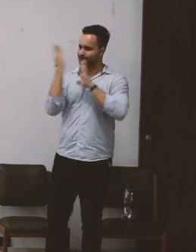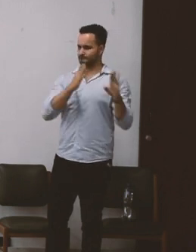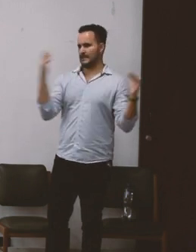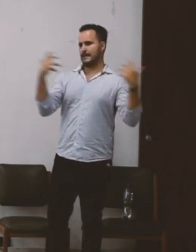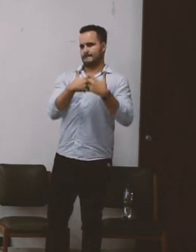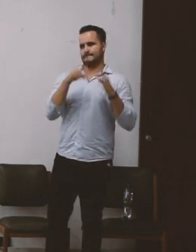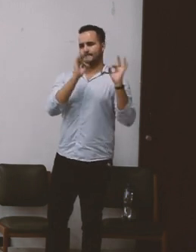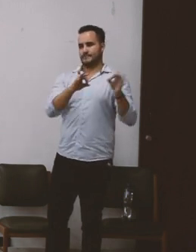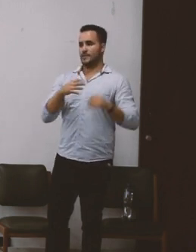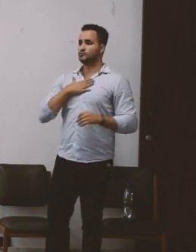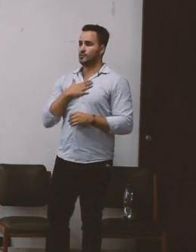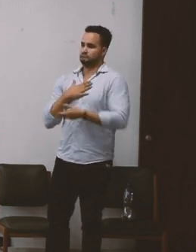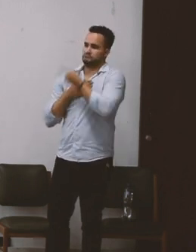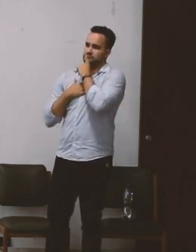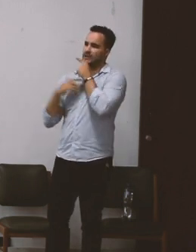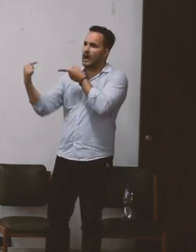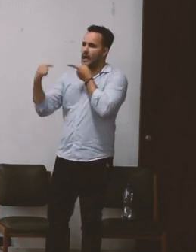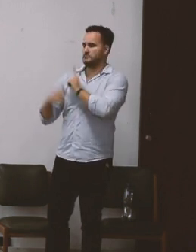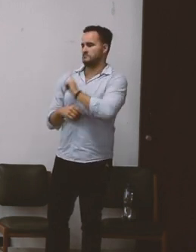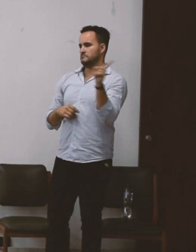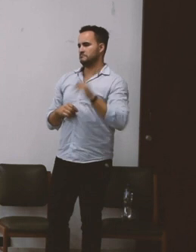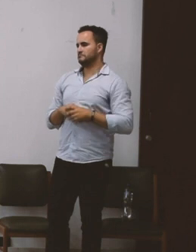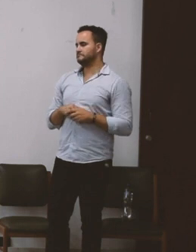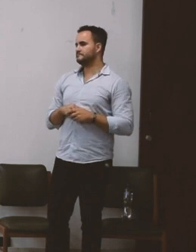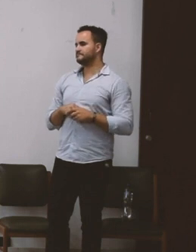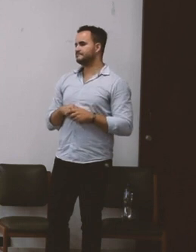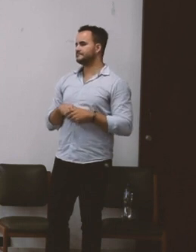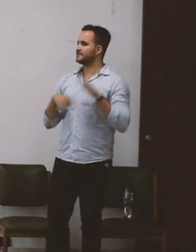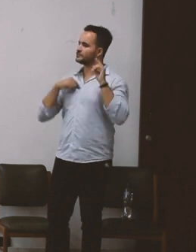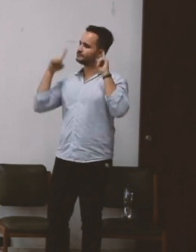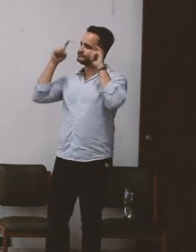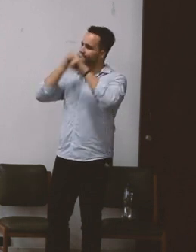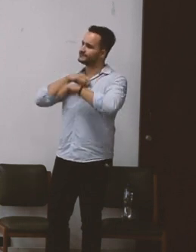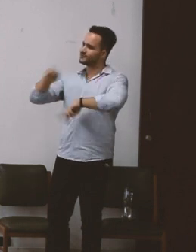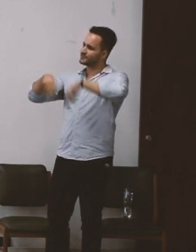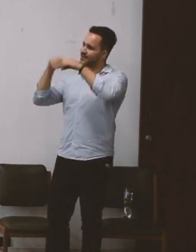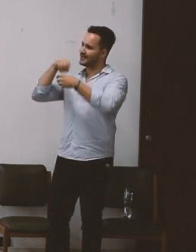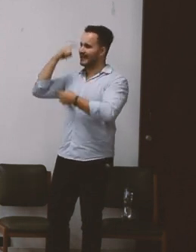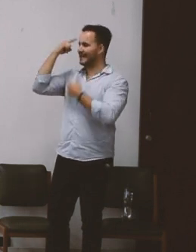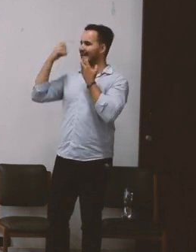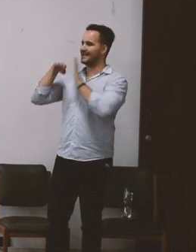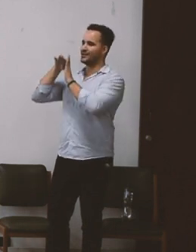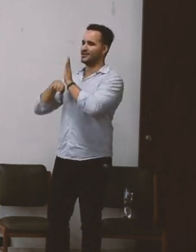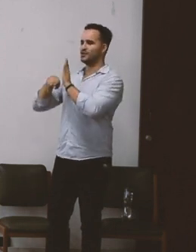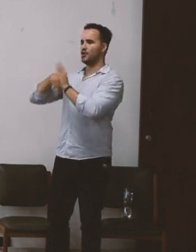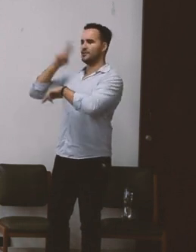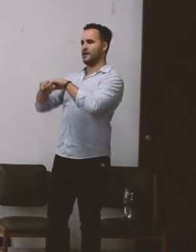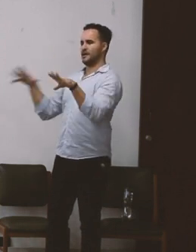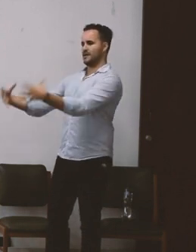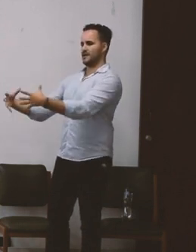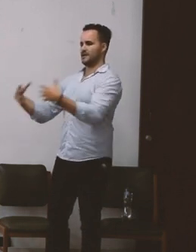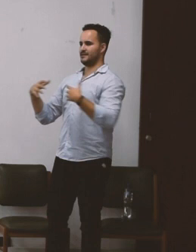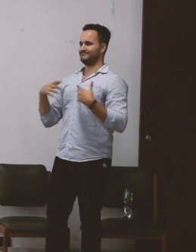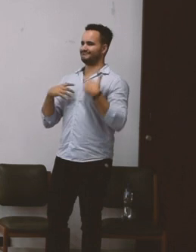Por supuesto, no cuestioné nada. Ahora puedo reflexionar que la sociedad en normalización intenta mantener el mito de una educación